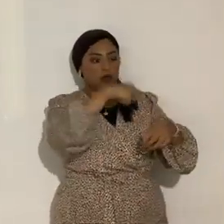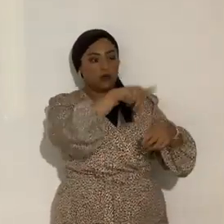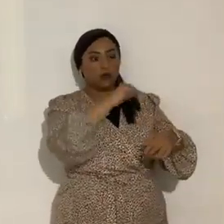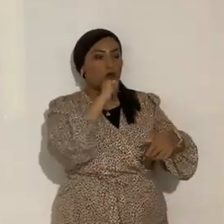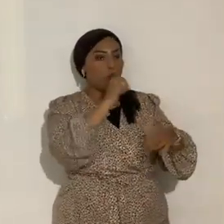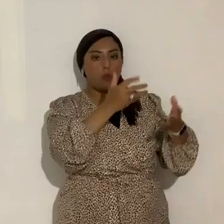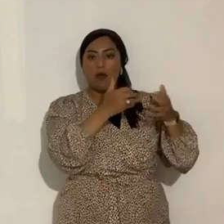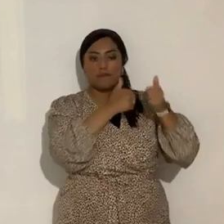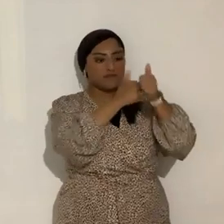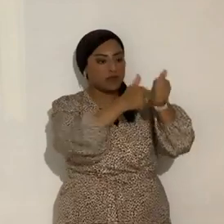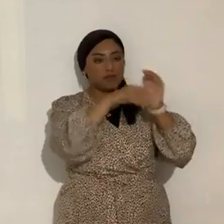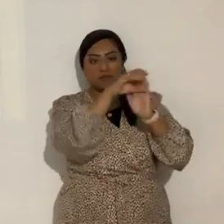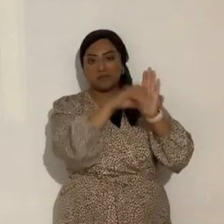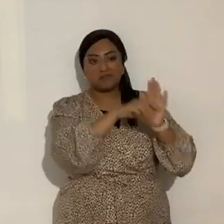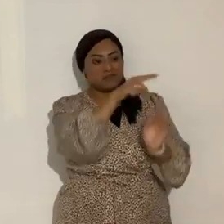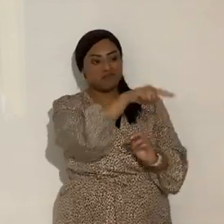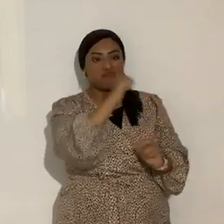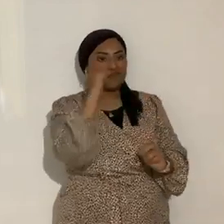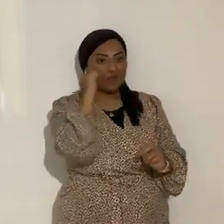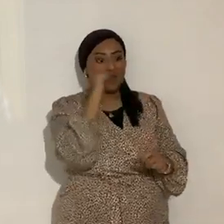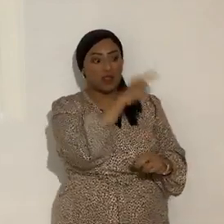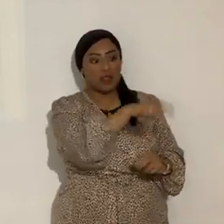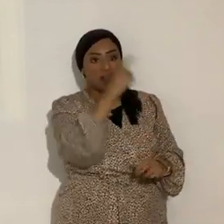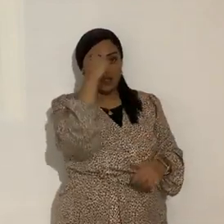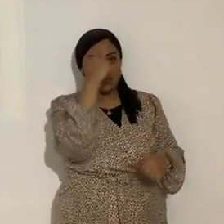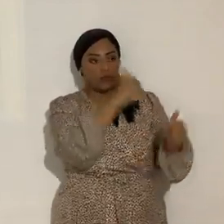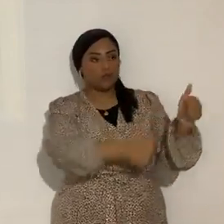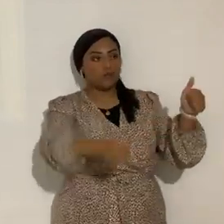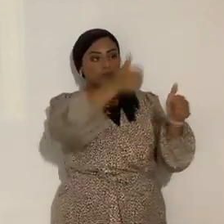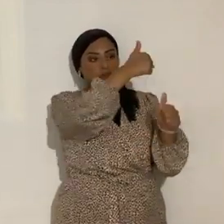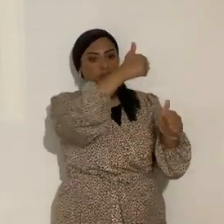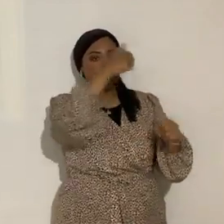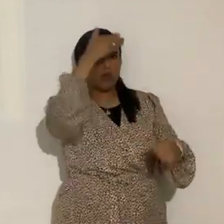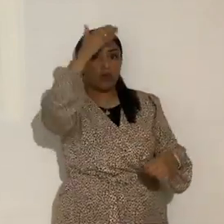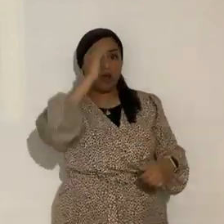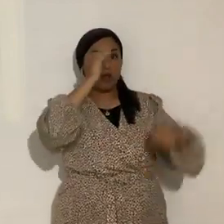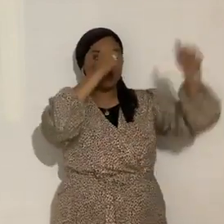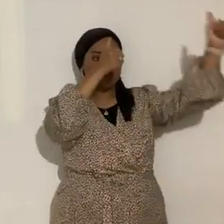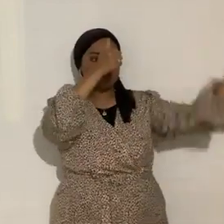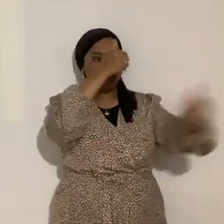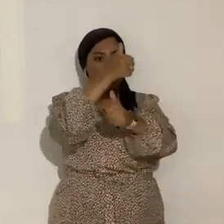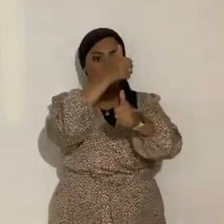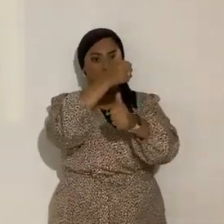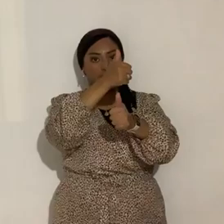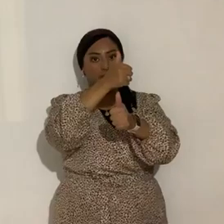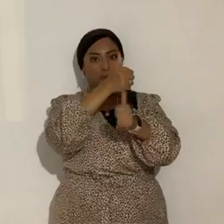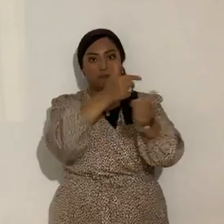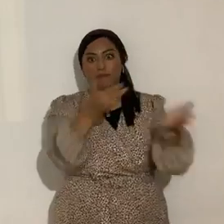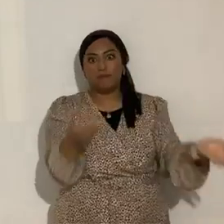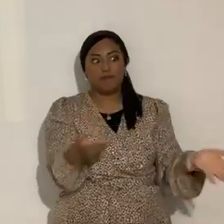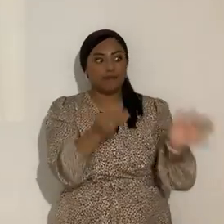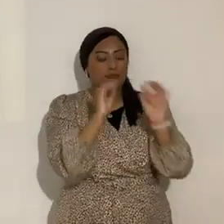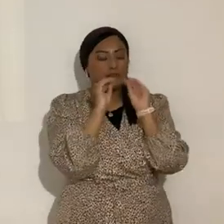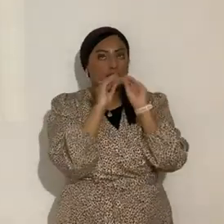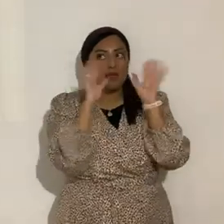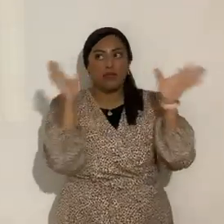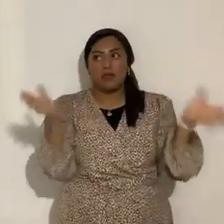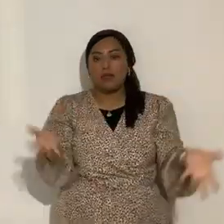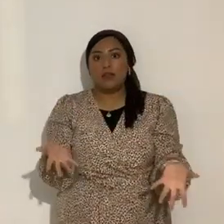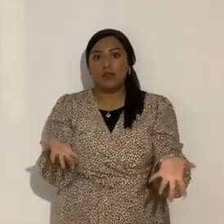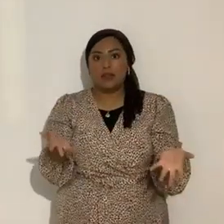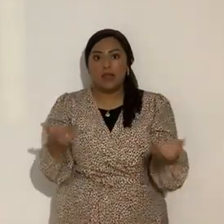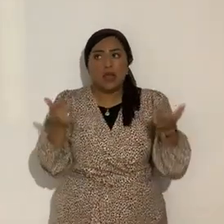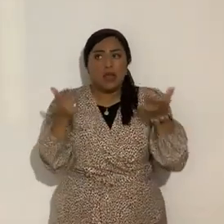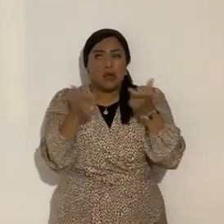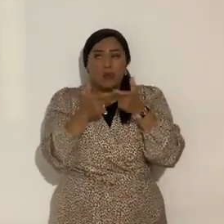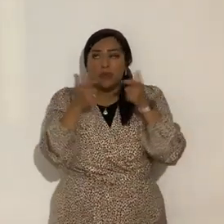Dios de la Biblia, no quieren seguir sus mandamientos, ellos se creen superiores a Dios. Te lo están diciendo claramente, tan claramente, y es un